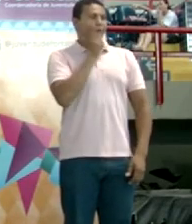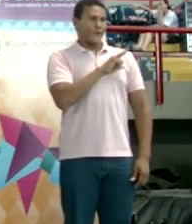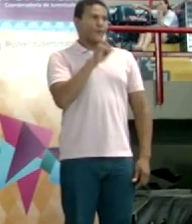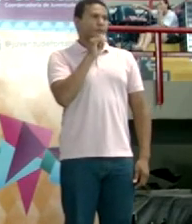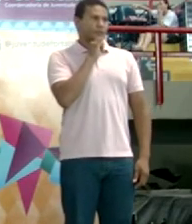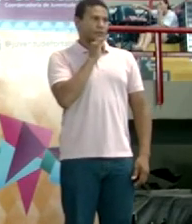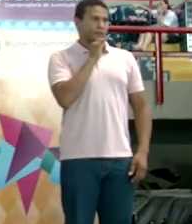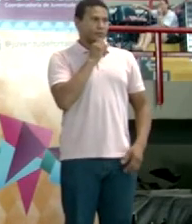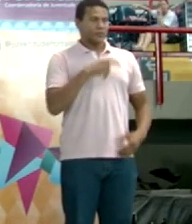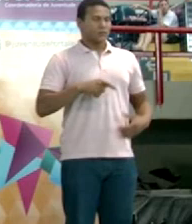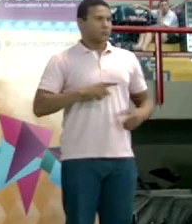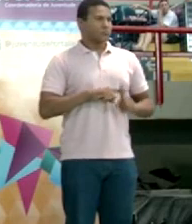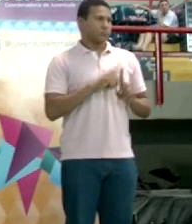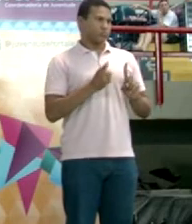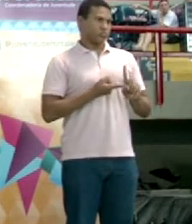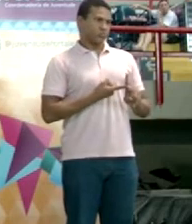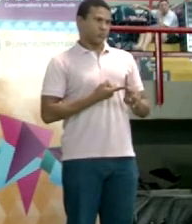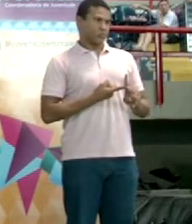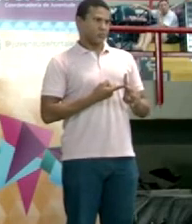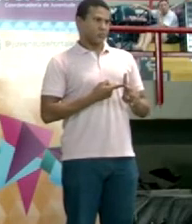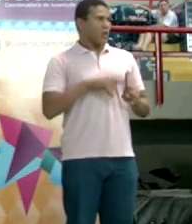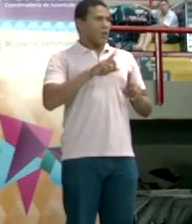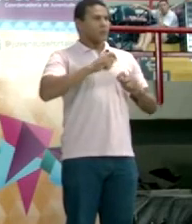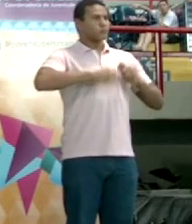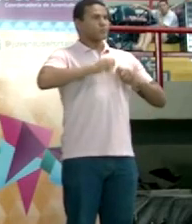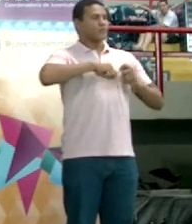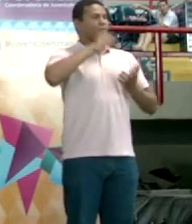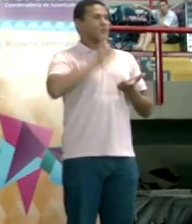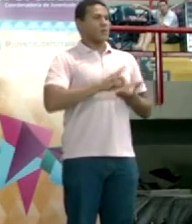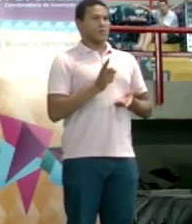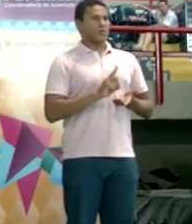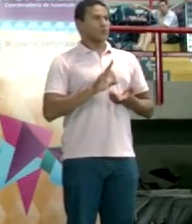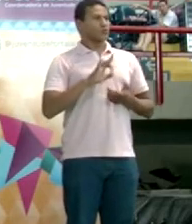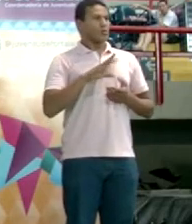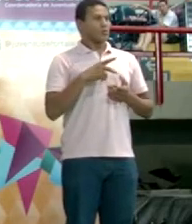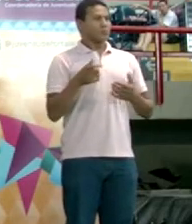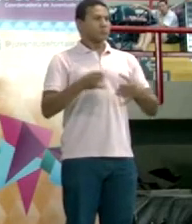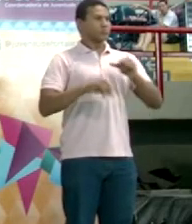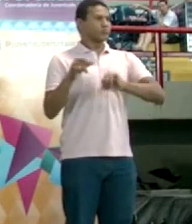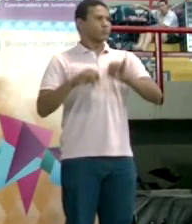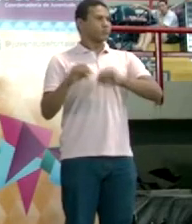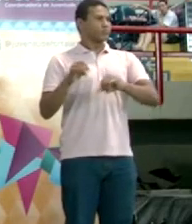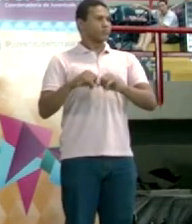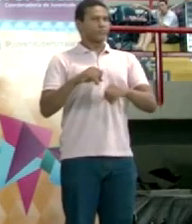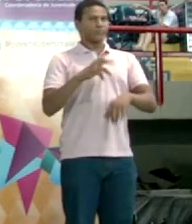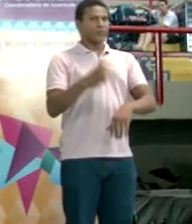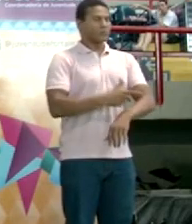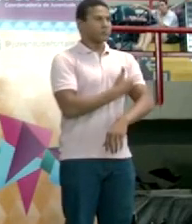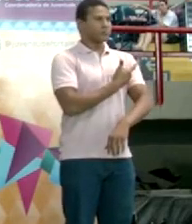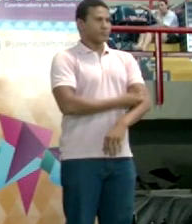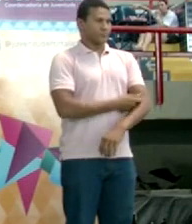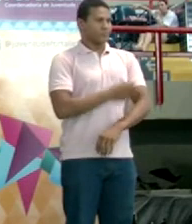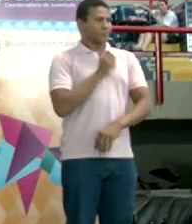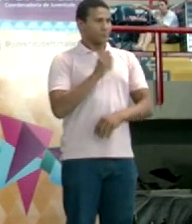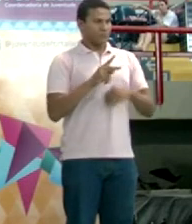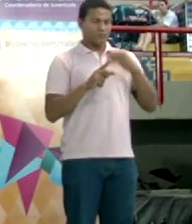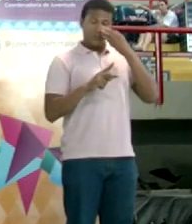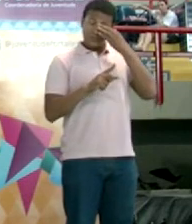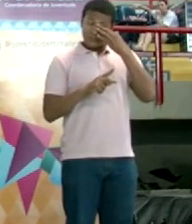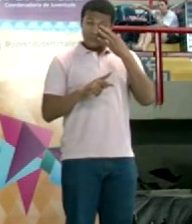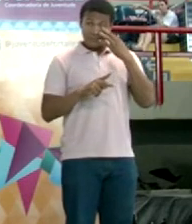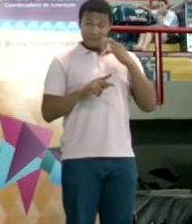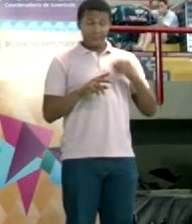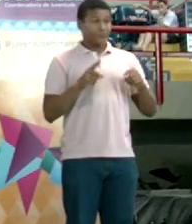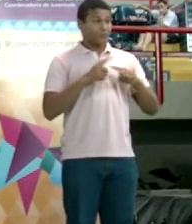embrião, implanta-se 2, 3 ou 4. Pode ter ocorrido que 2 tiveram o quê? O seu desenvolvimento. Tá